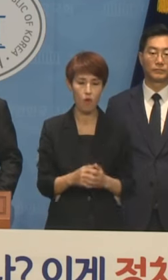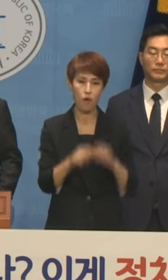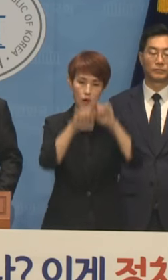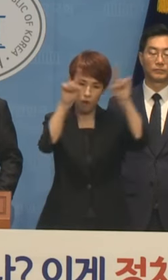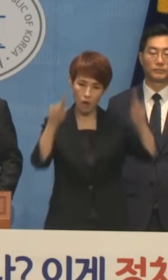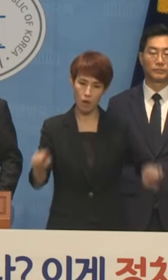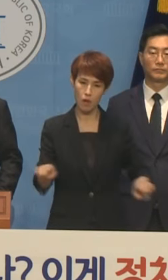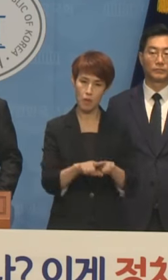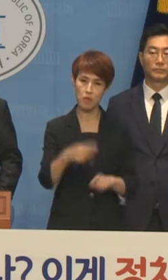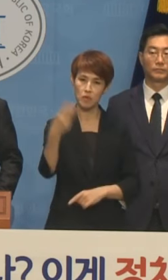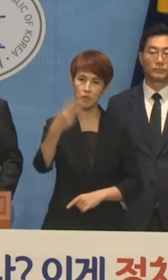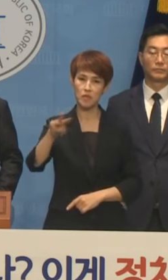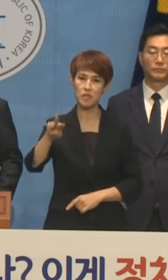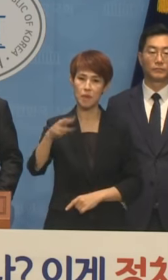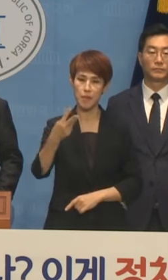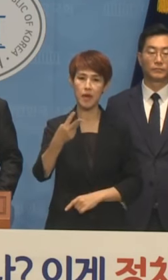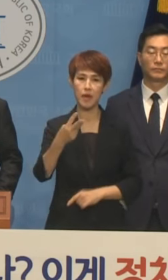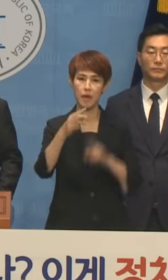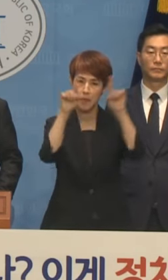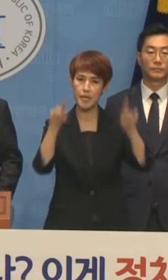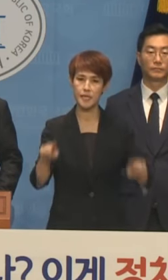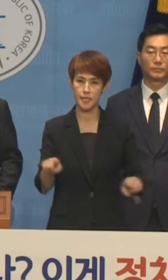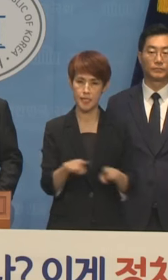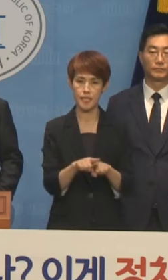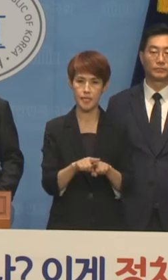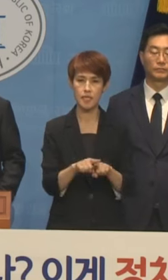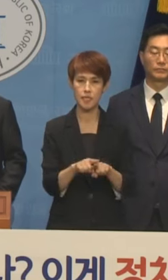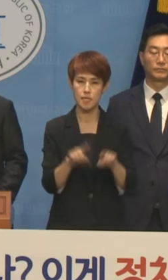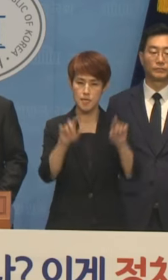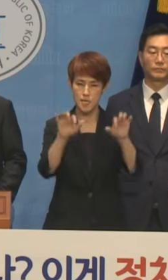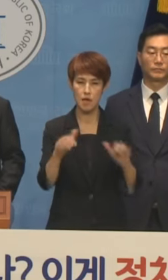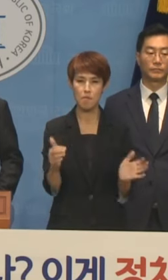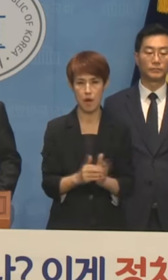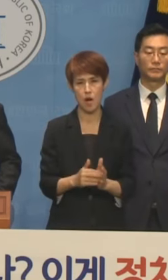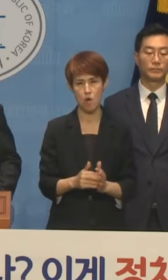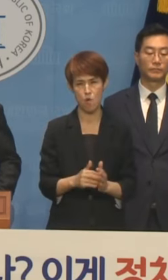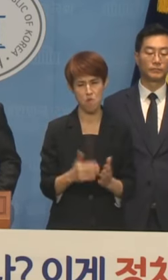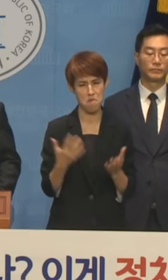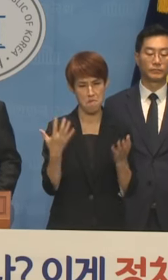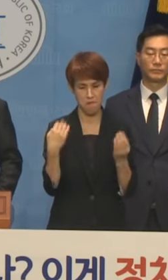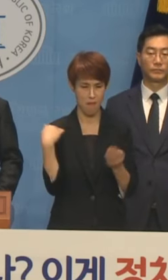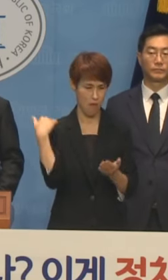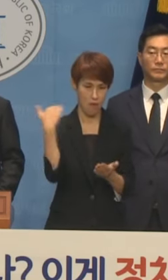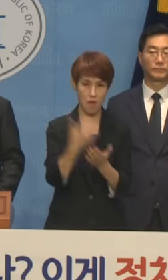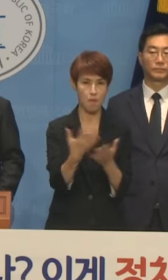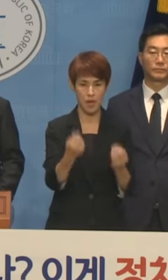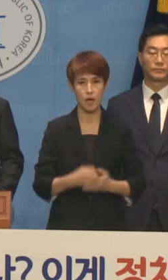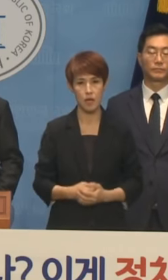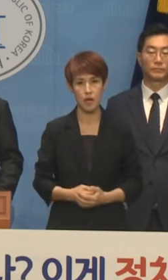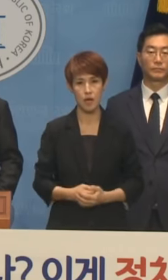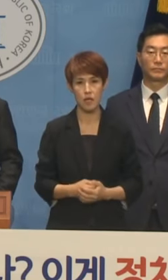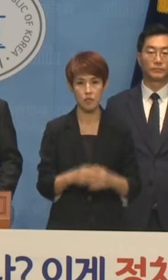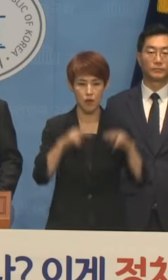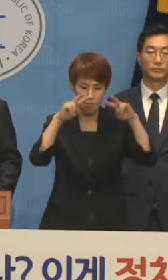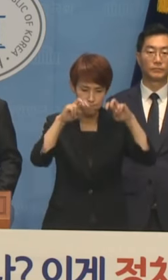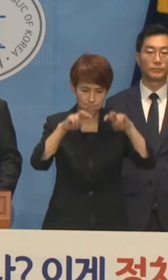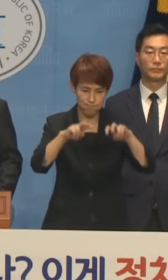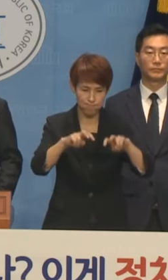한 3,300페이지 정도 분량이 됩니다. 굉장히 많은 분량이고 아직까지 저희들이 분석